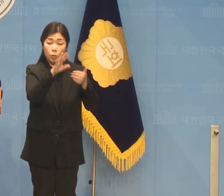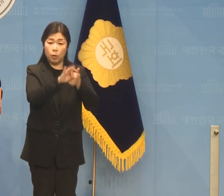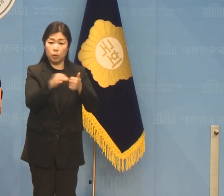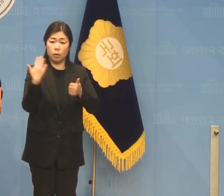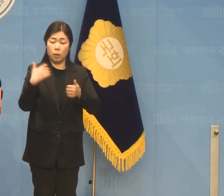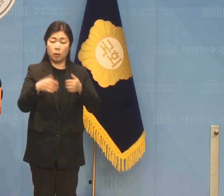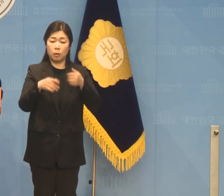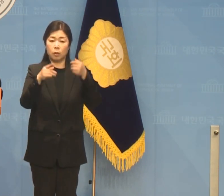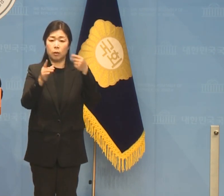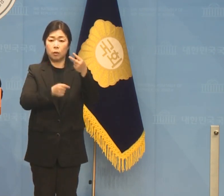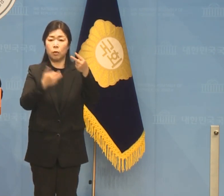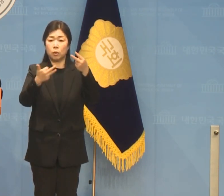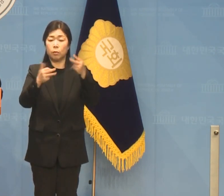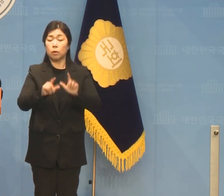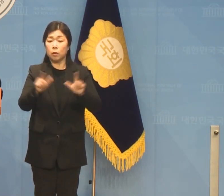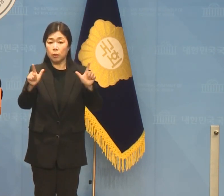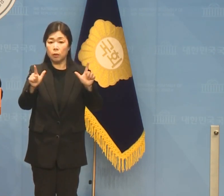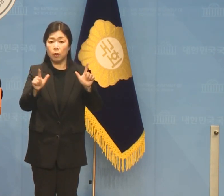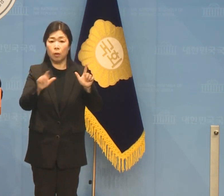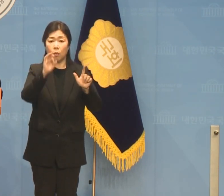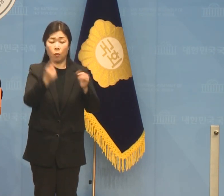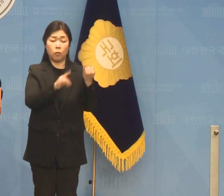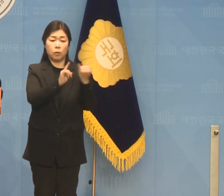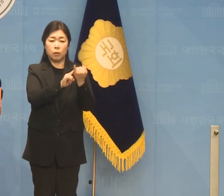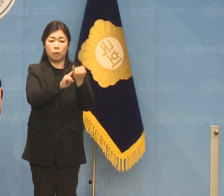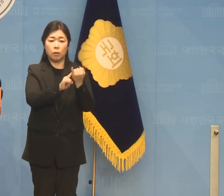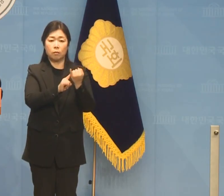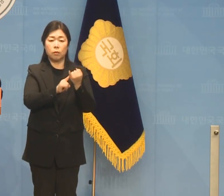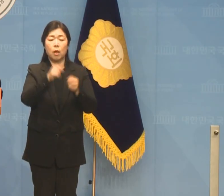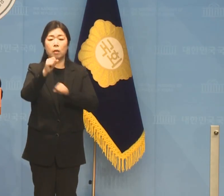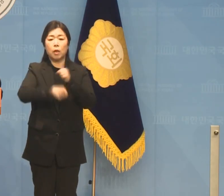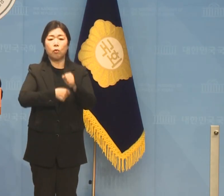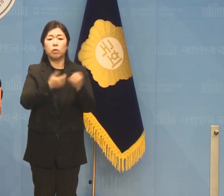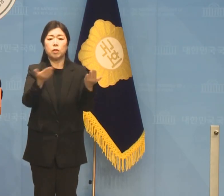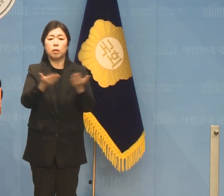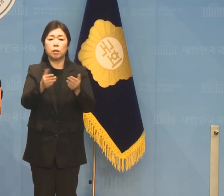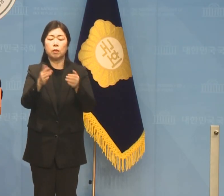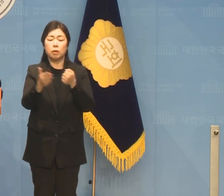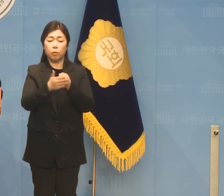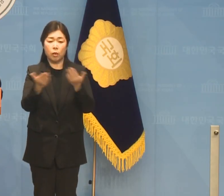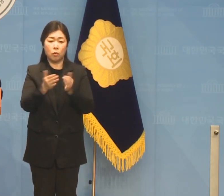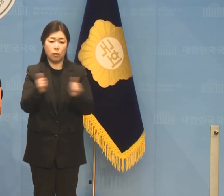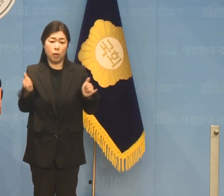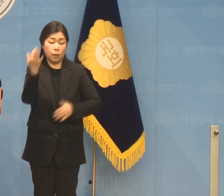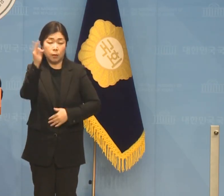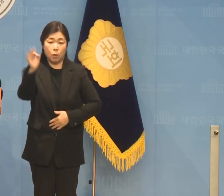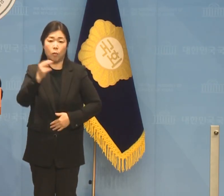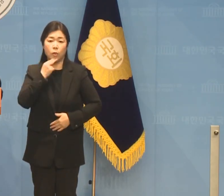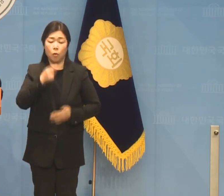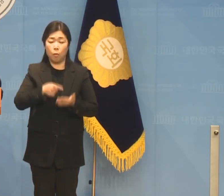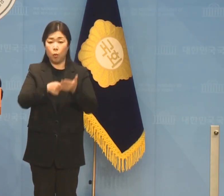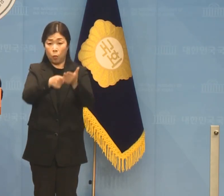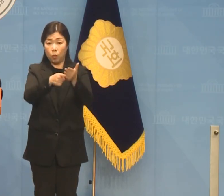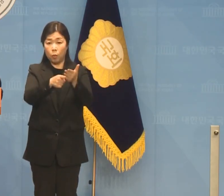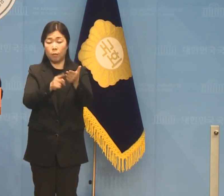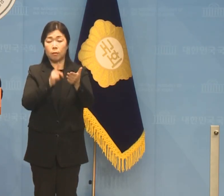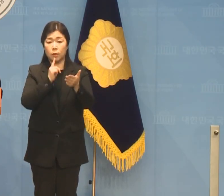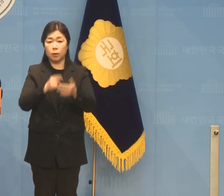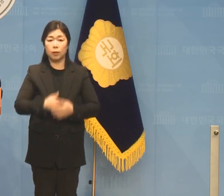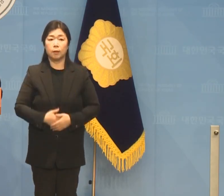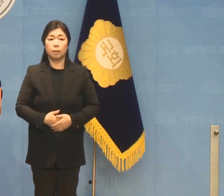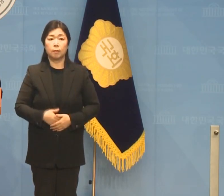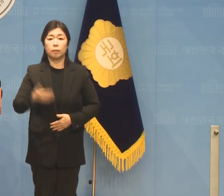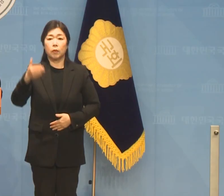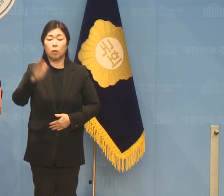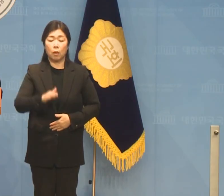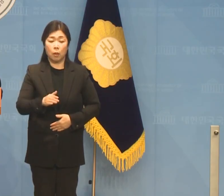박문진 이사회에서 오 요한나는 프리랜서이므로 근로자성이 인정되지 않는다고 보고했다고 합니다.